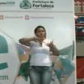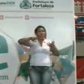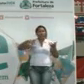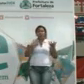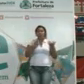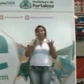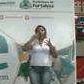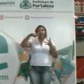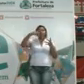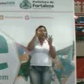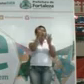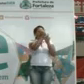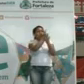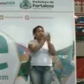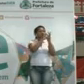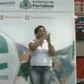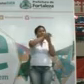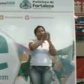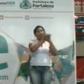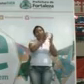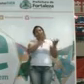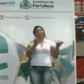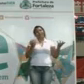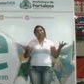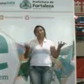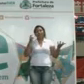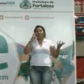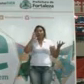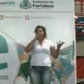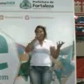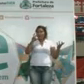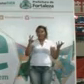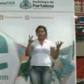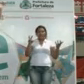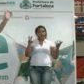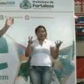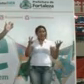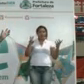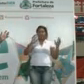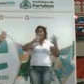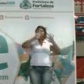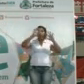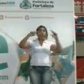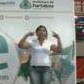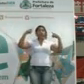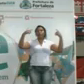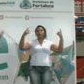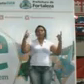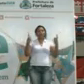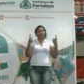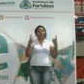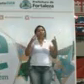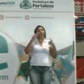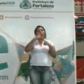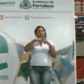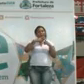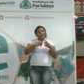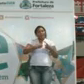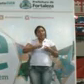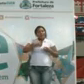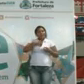que eles pintavam, aí você diresse a pintura surrealista, ó, completamente louca, porque ela é motivada por todo